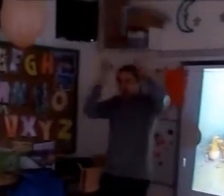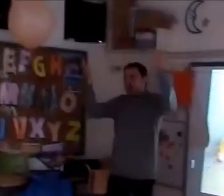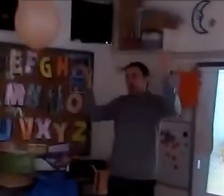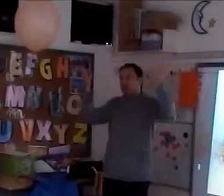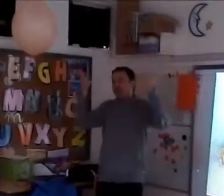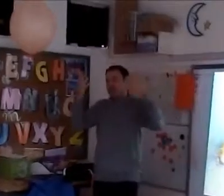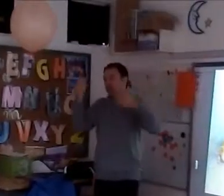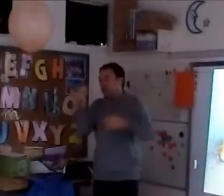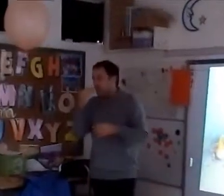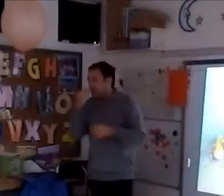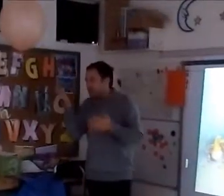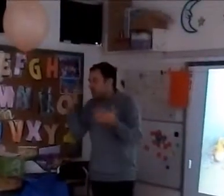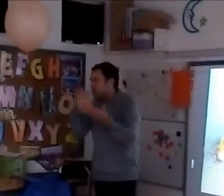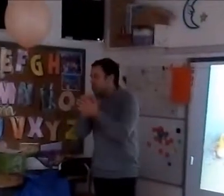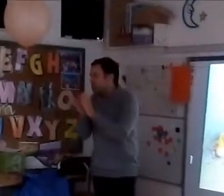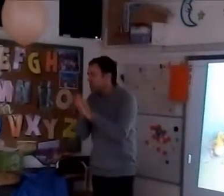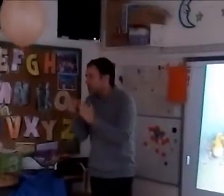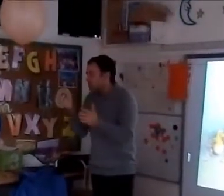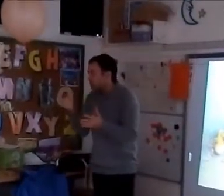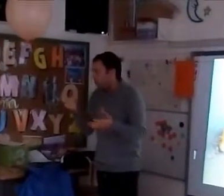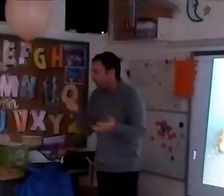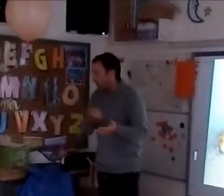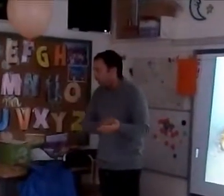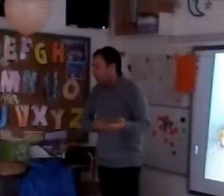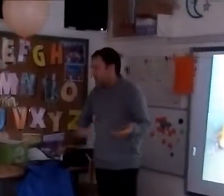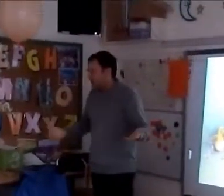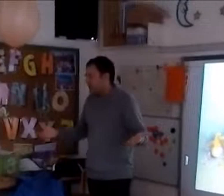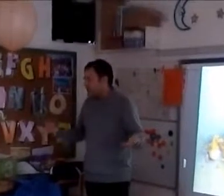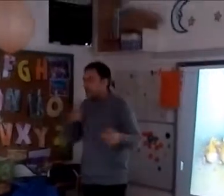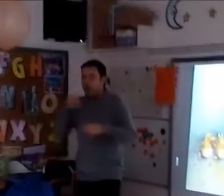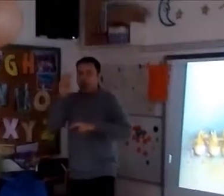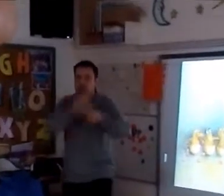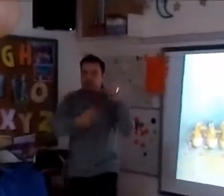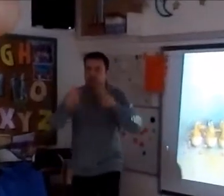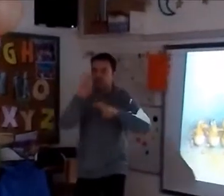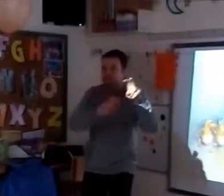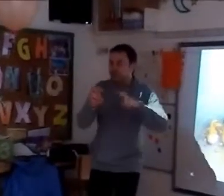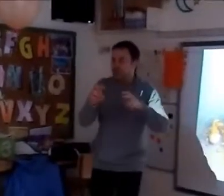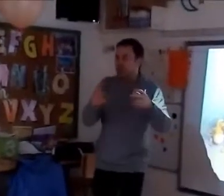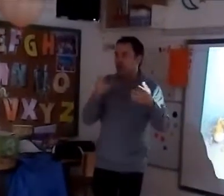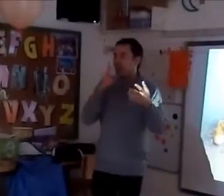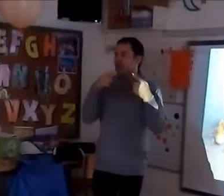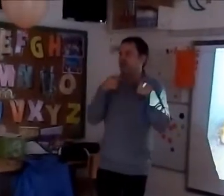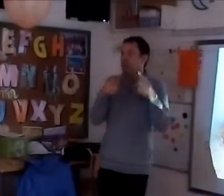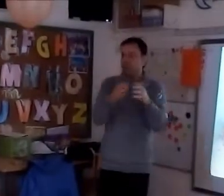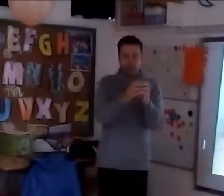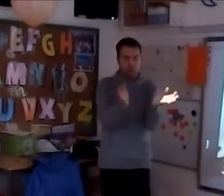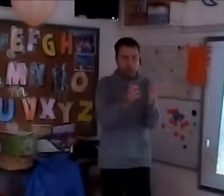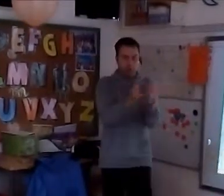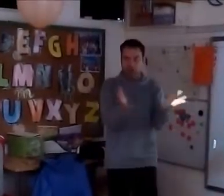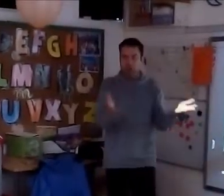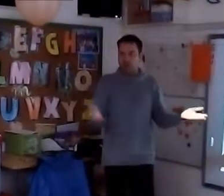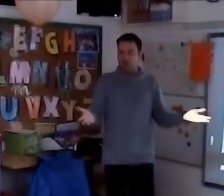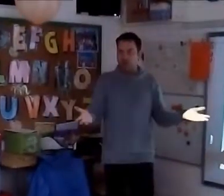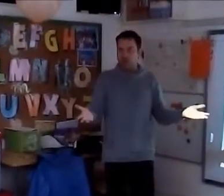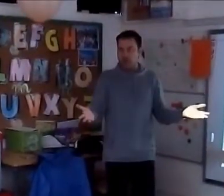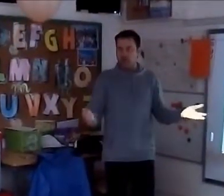Ay, y el zorrito dijo, va, la tortilla, me voy a quedar con hambre seguro, voy a tener que ir a buscar huevos después porque se me han abierto